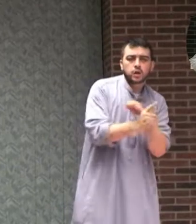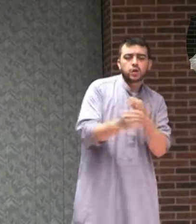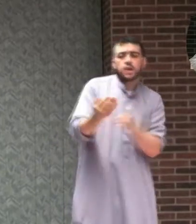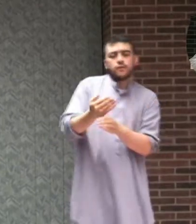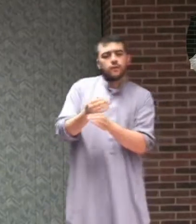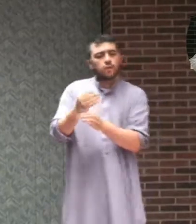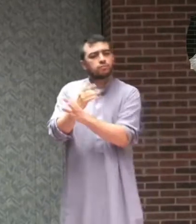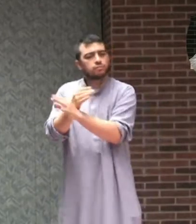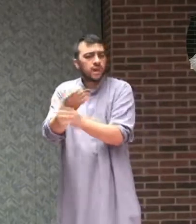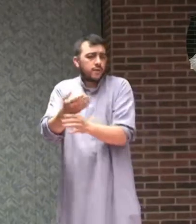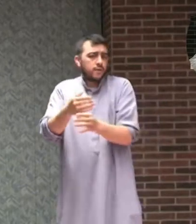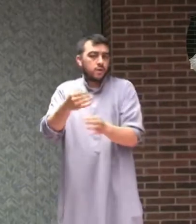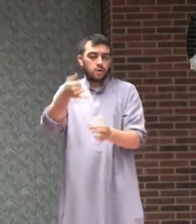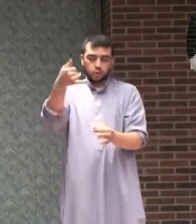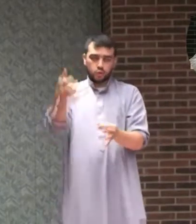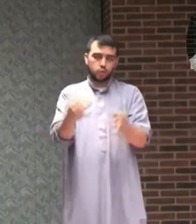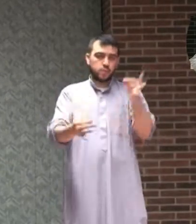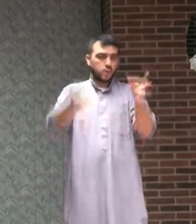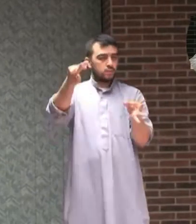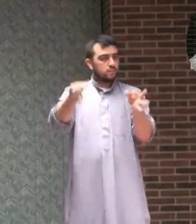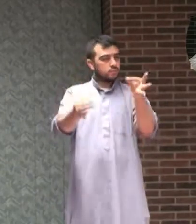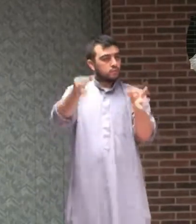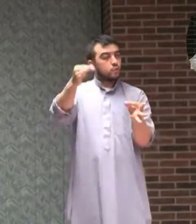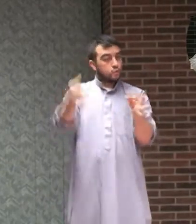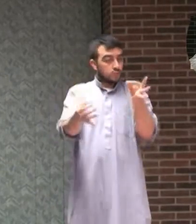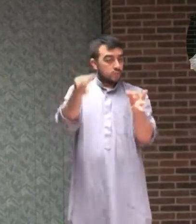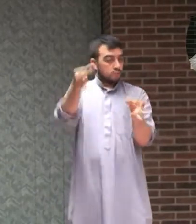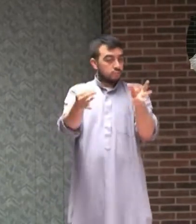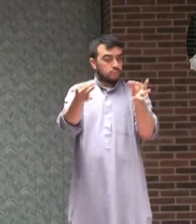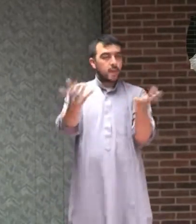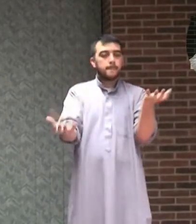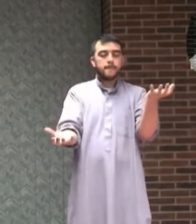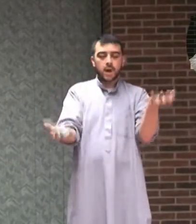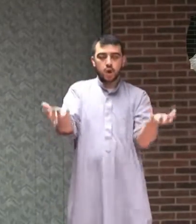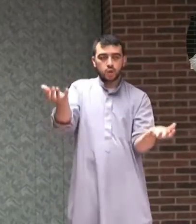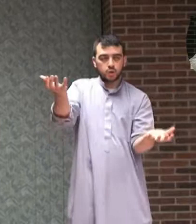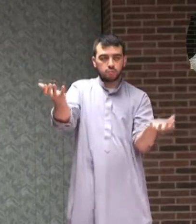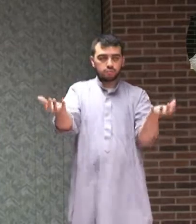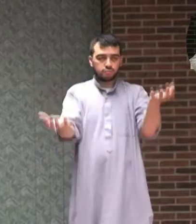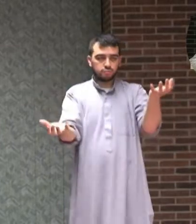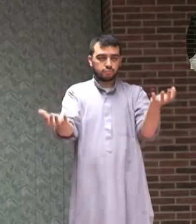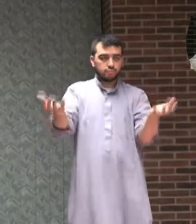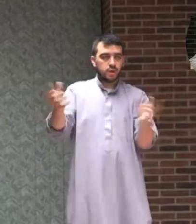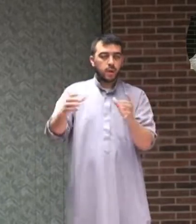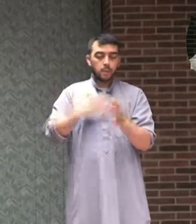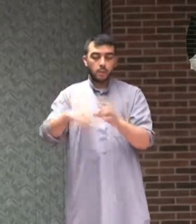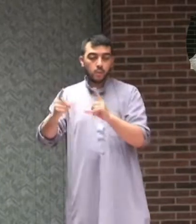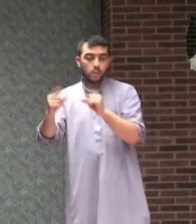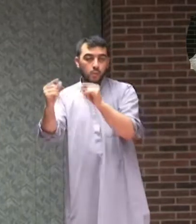balance. Péché d'un côté et hasanat de l'autre.